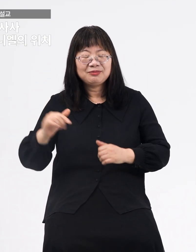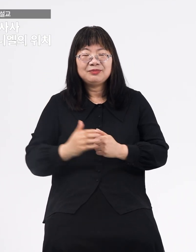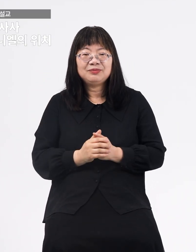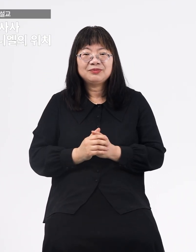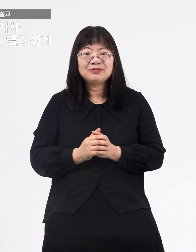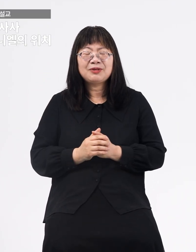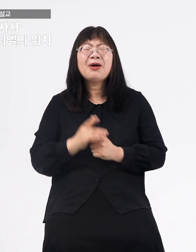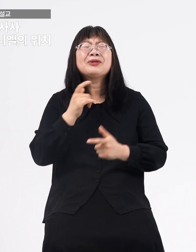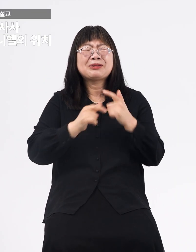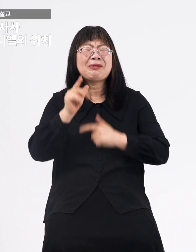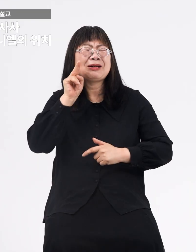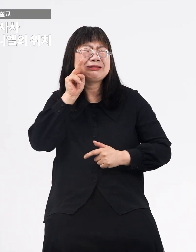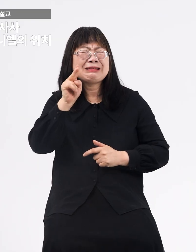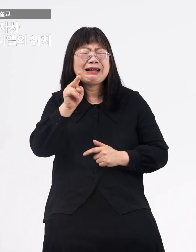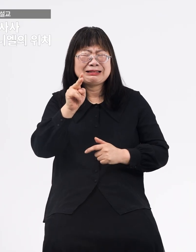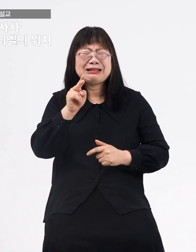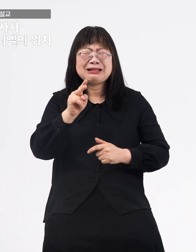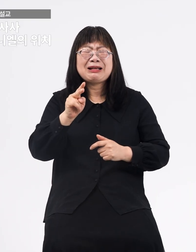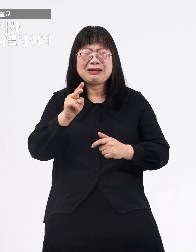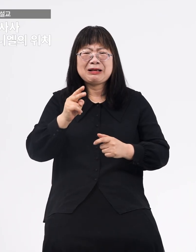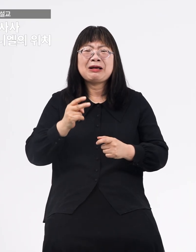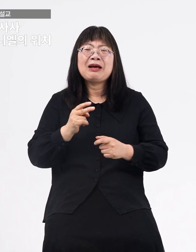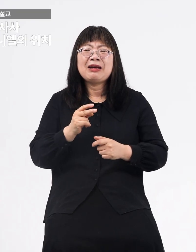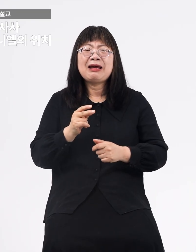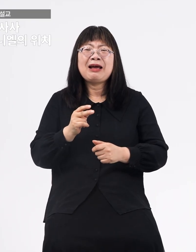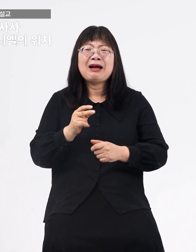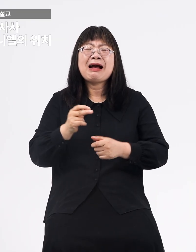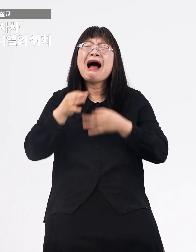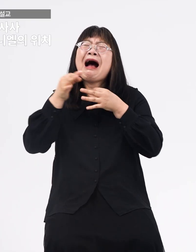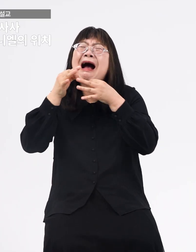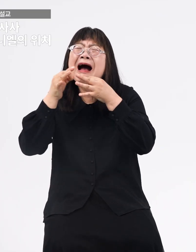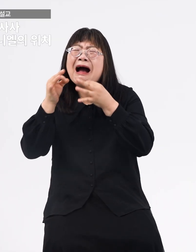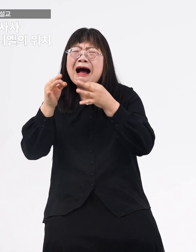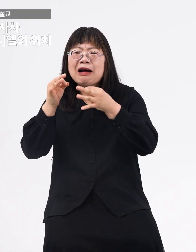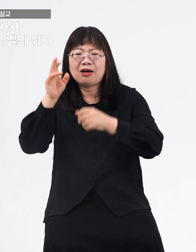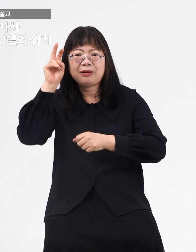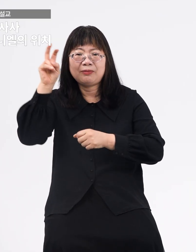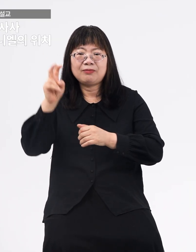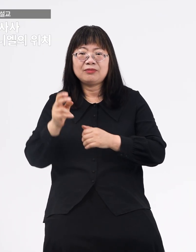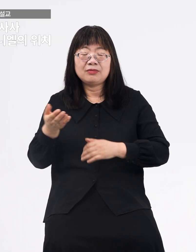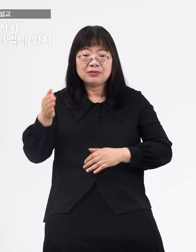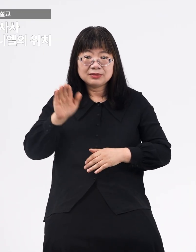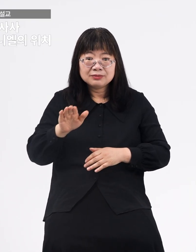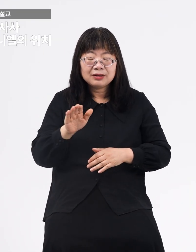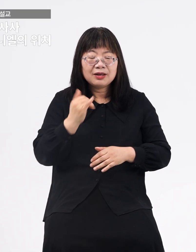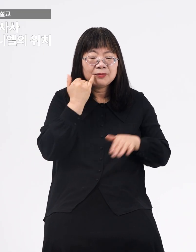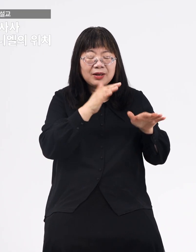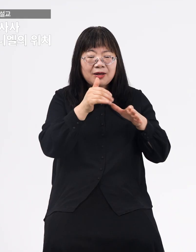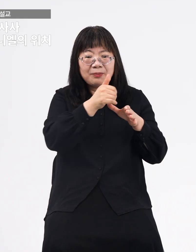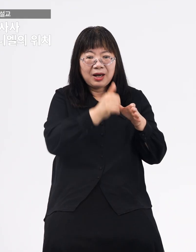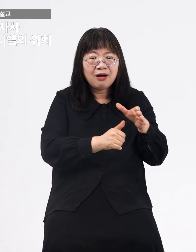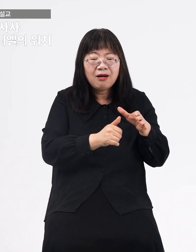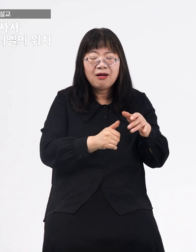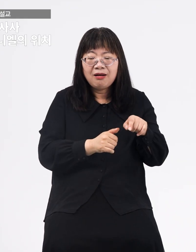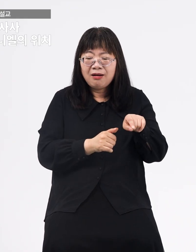그 이상이었을 것 같아요. 그런데 베드로가 빠지면서 이건 뭐라고 소리 질러야 쪽